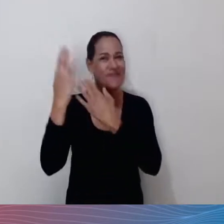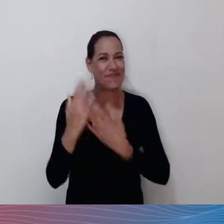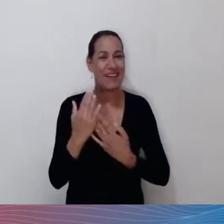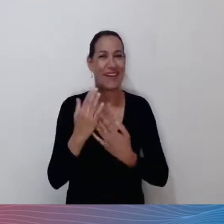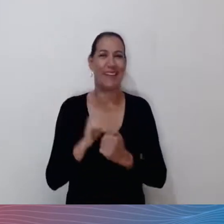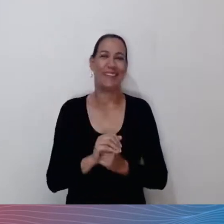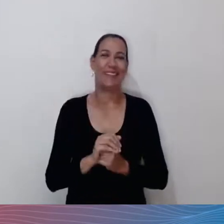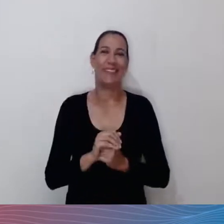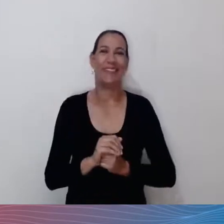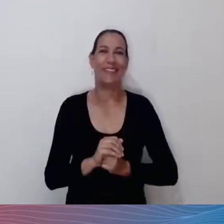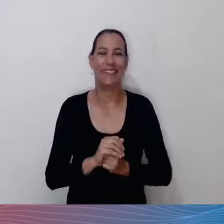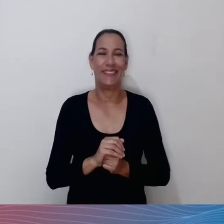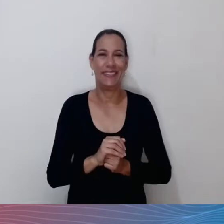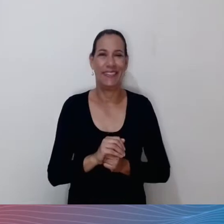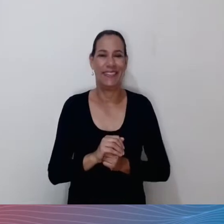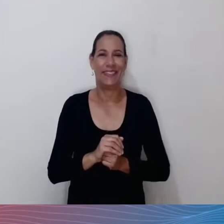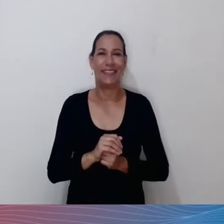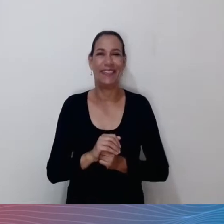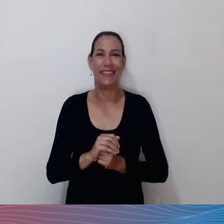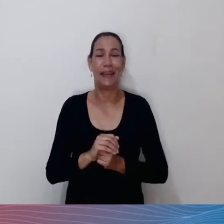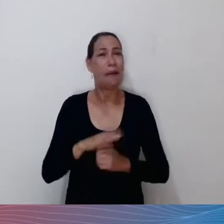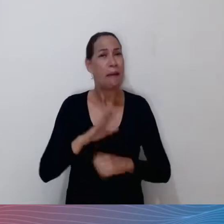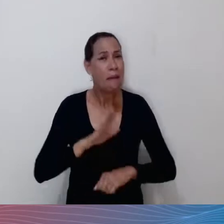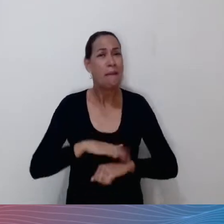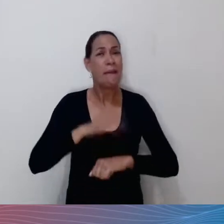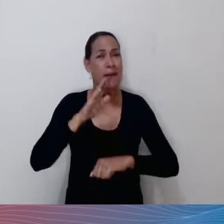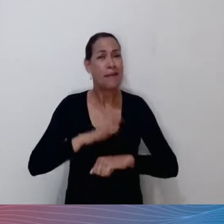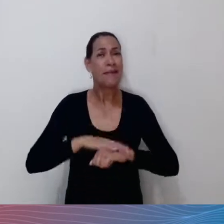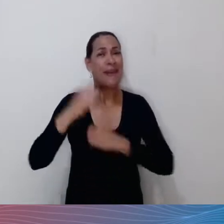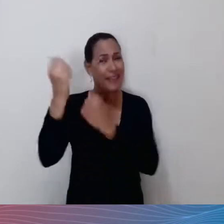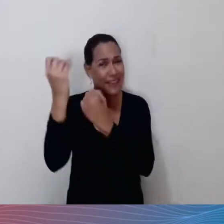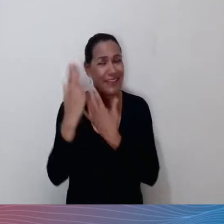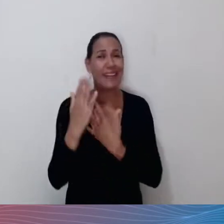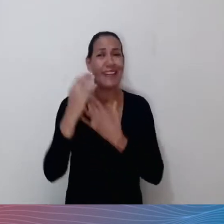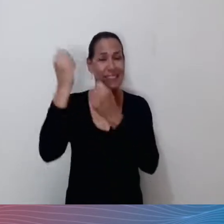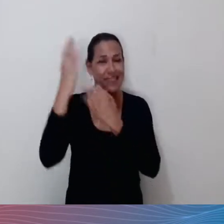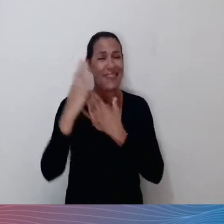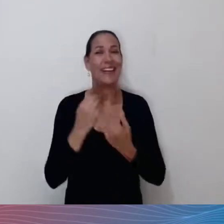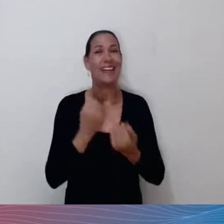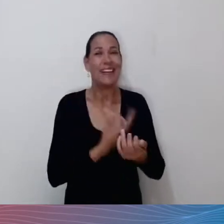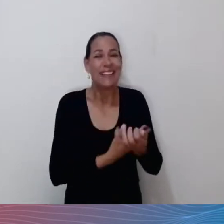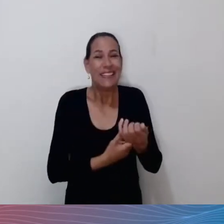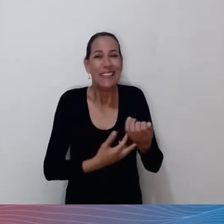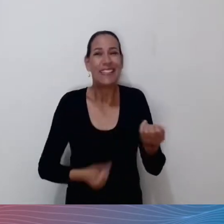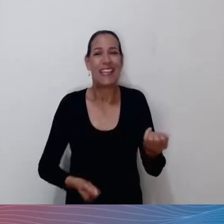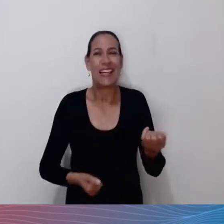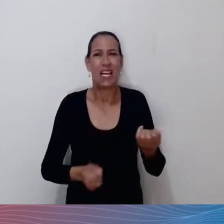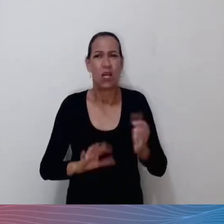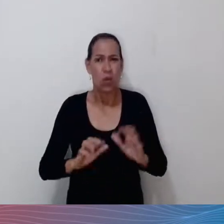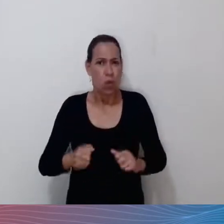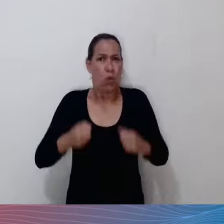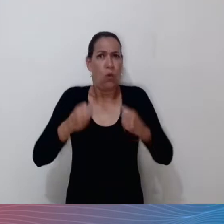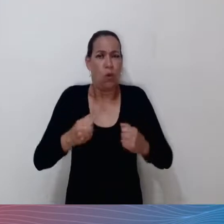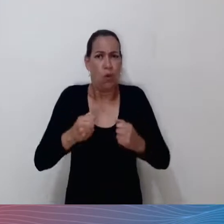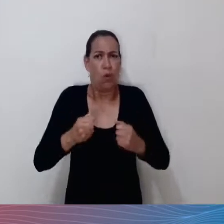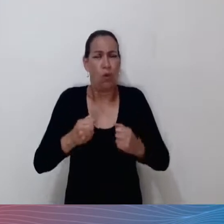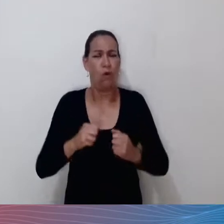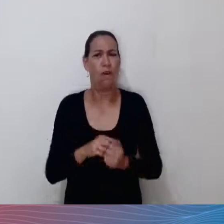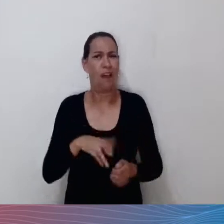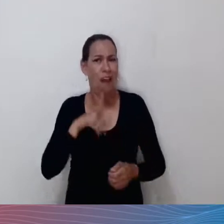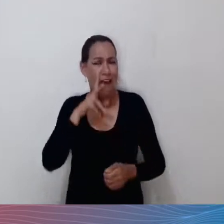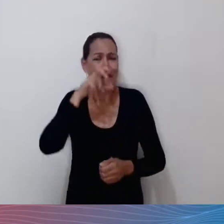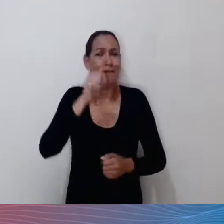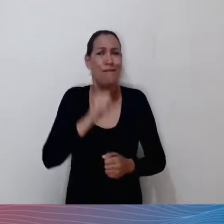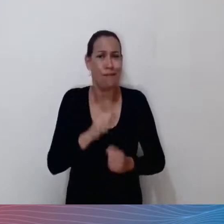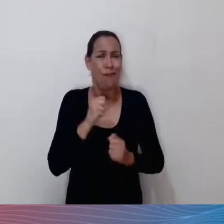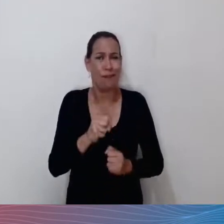precisa suprir você com sangue, com energia, com suprimento. Então, irmãos, não se preocupe, vamos